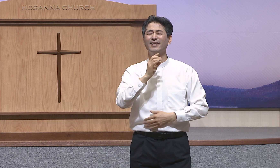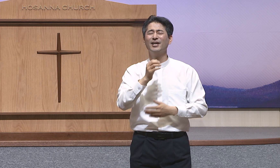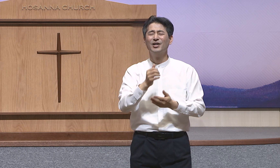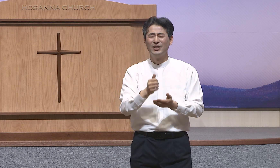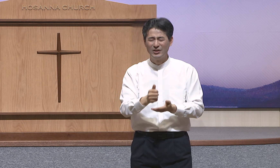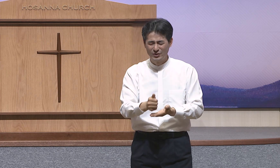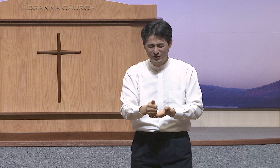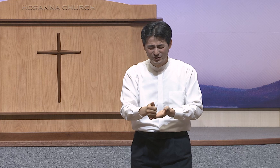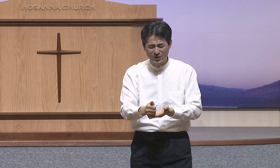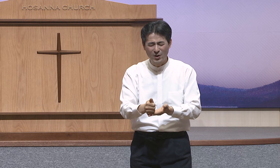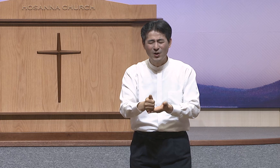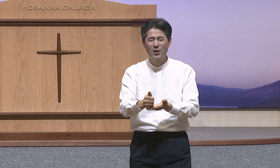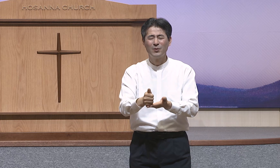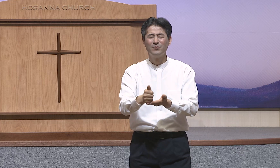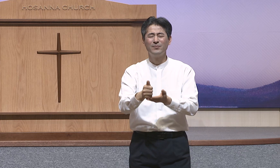주님만을